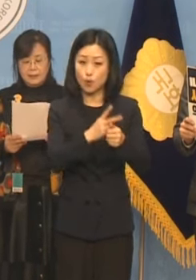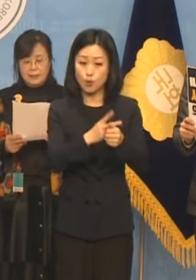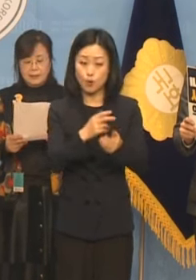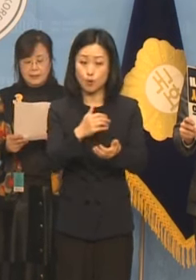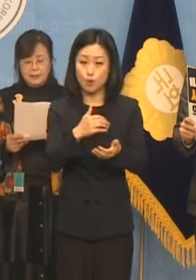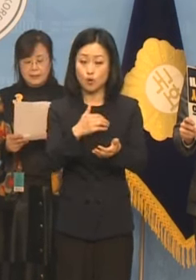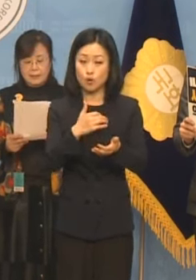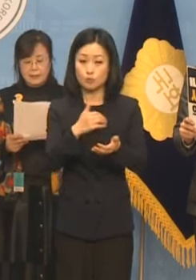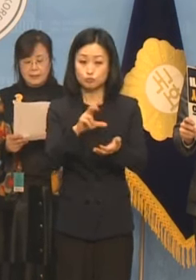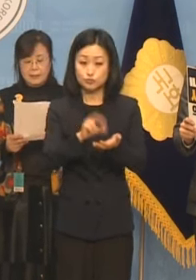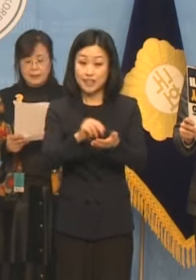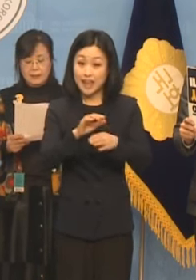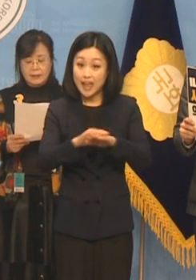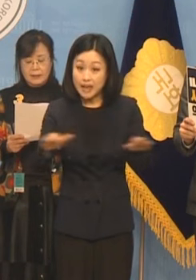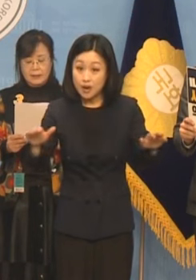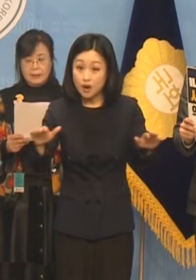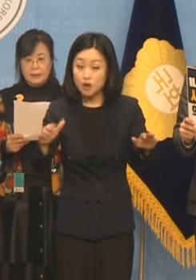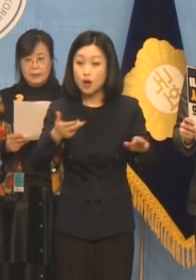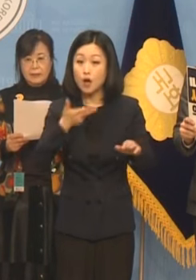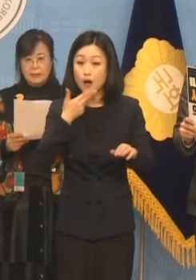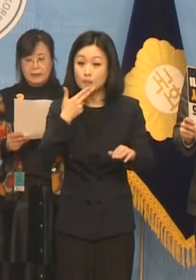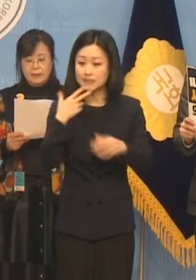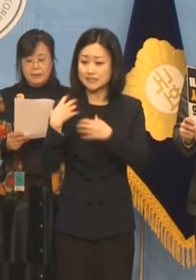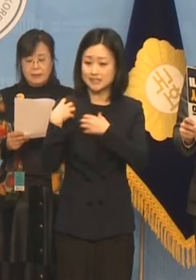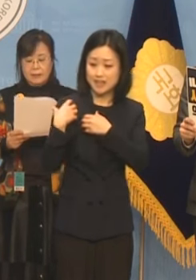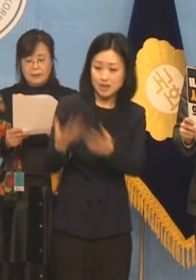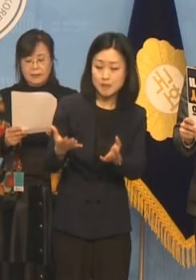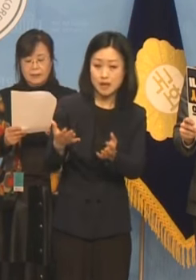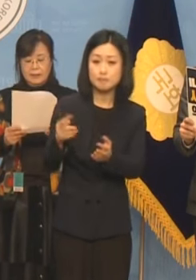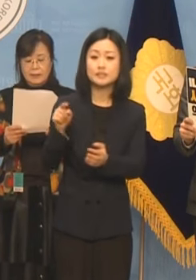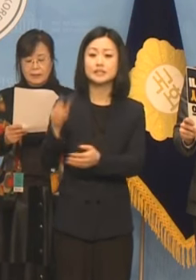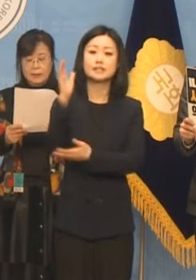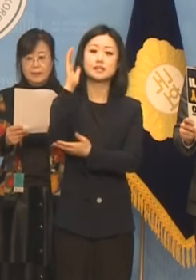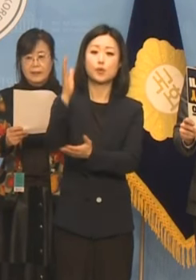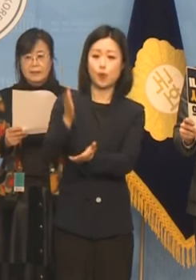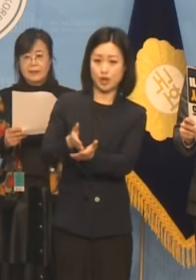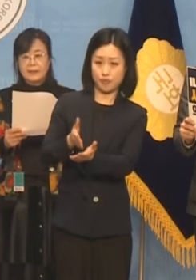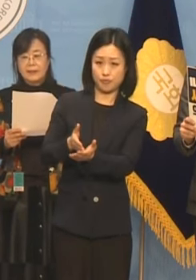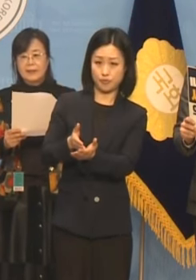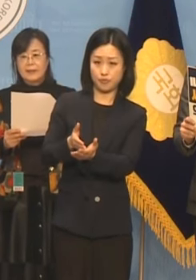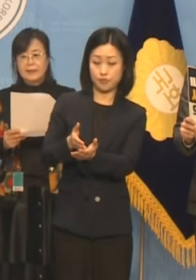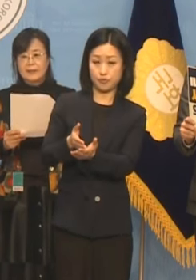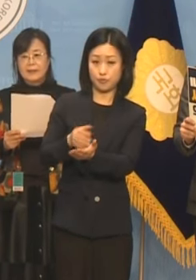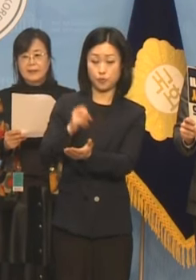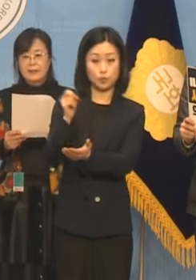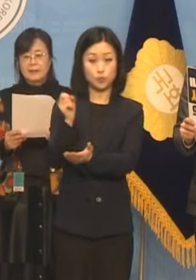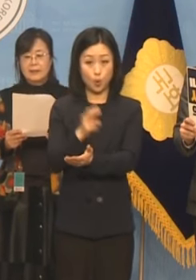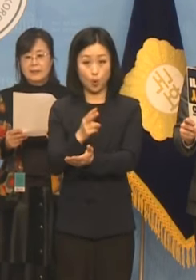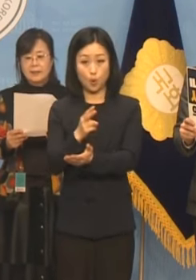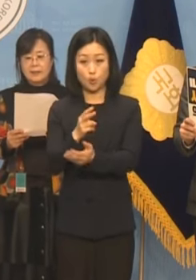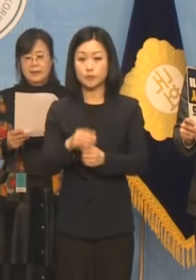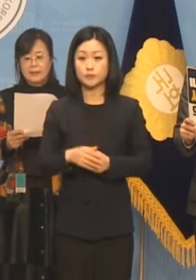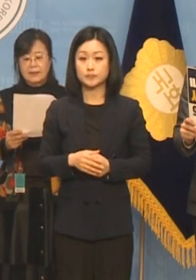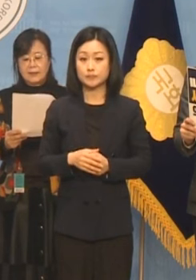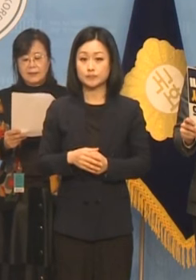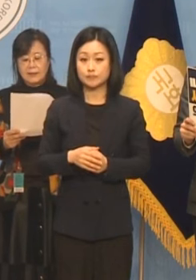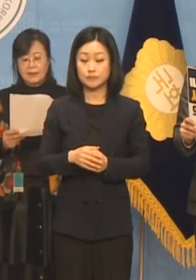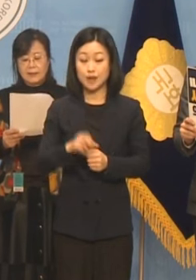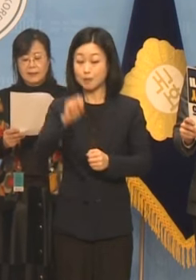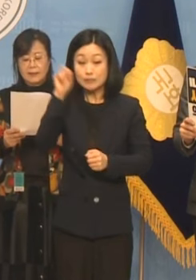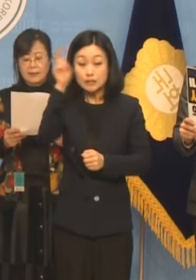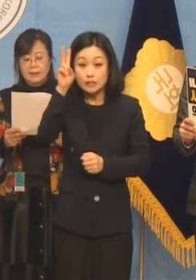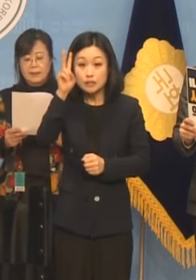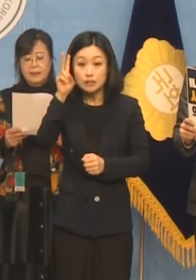대안도 제시하지 못한 무책임한 회견이었습니다. 또 다른 문제는 회견 말미에